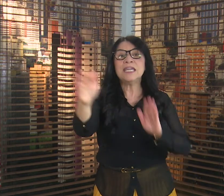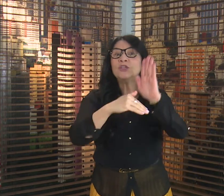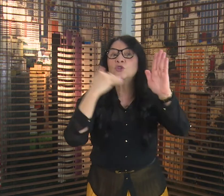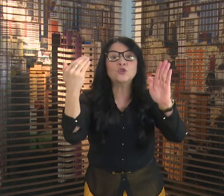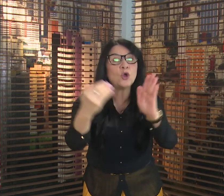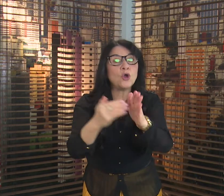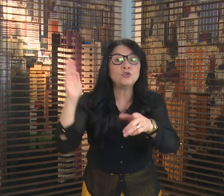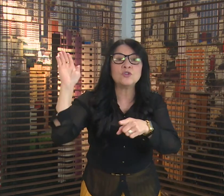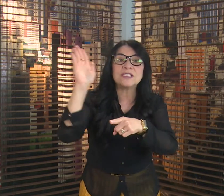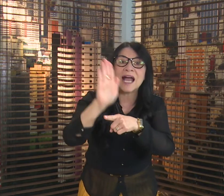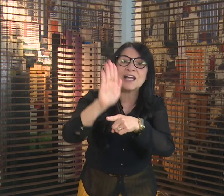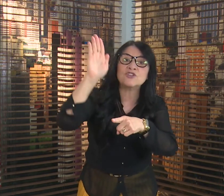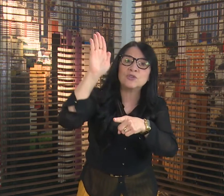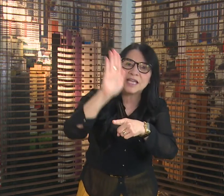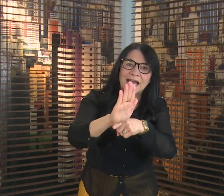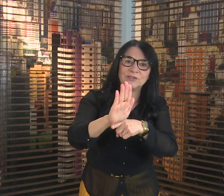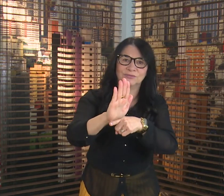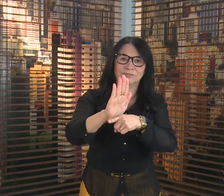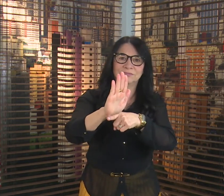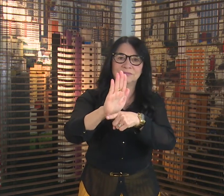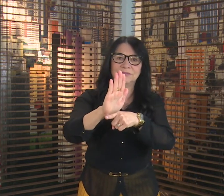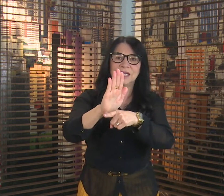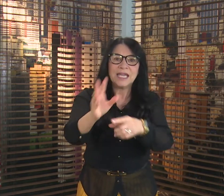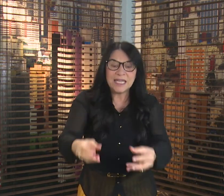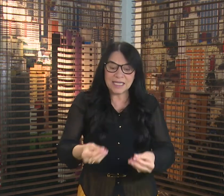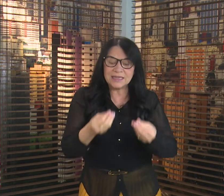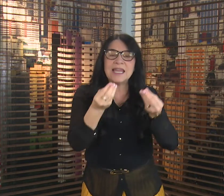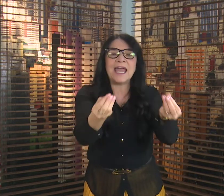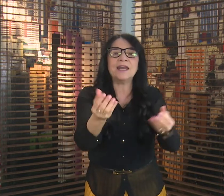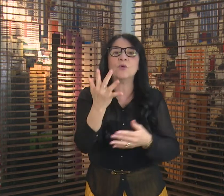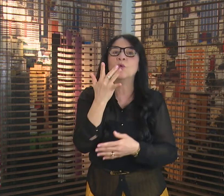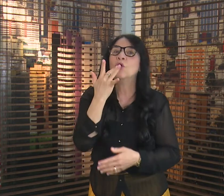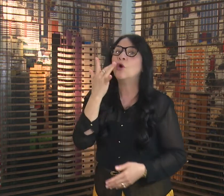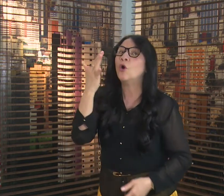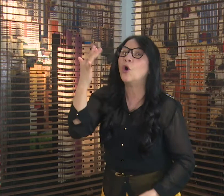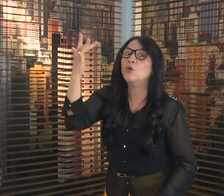E todos ajudaram e deram ouro,